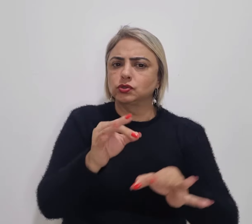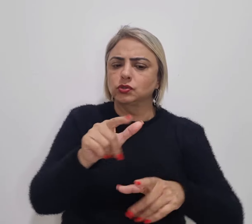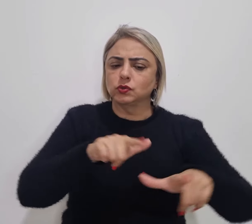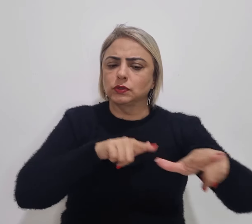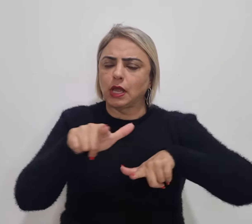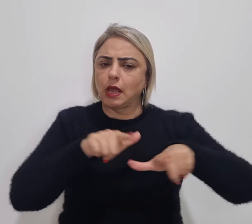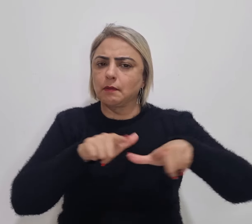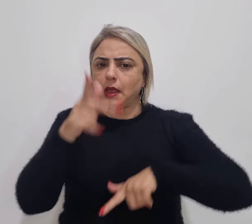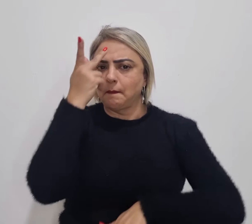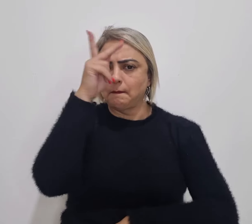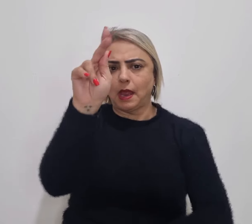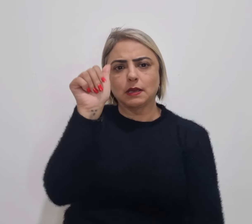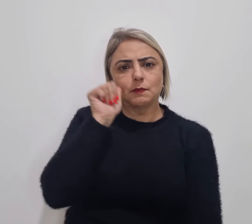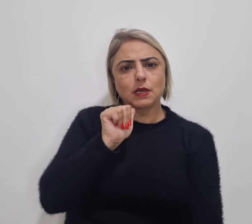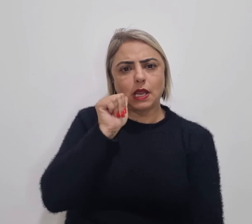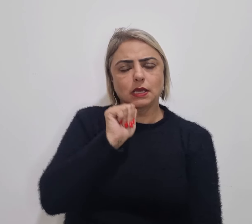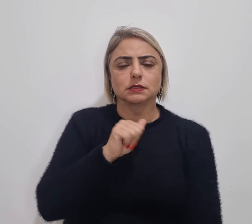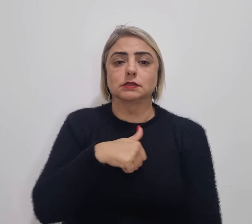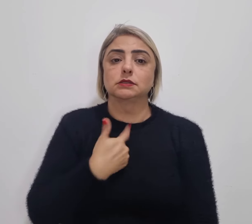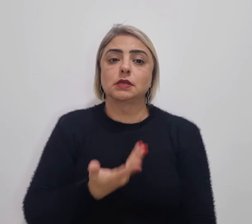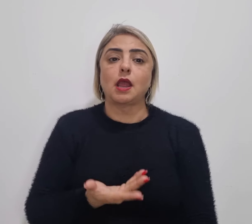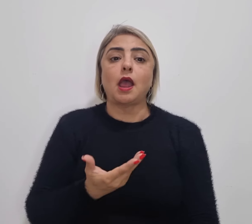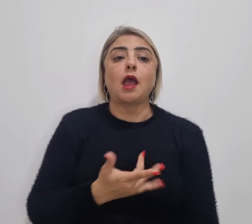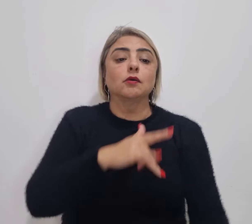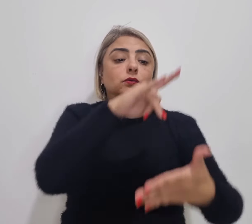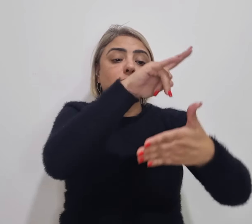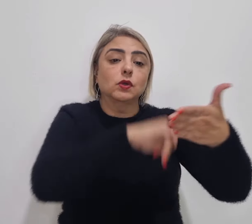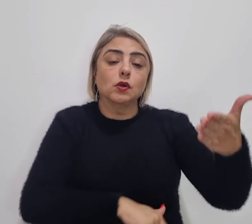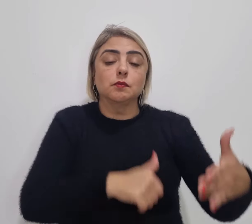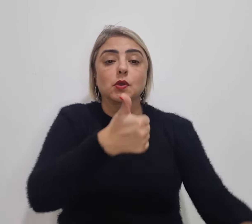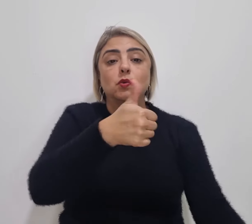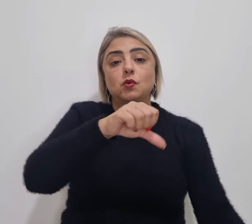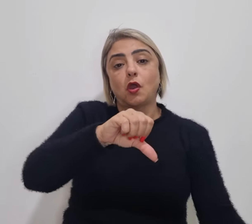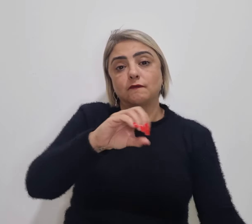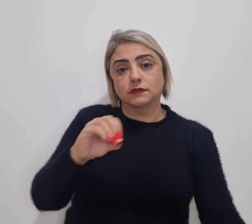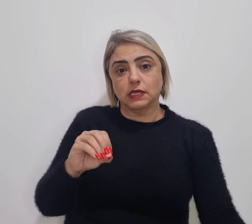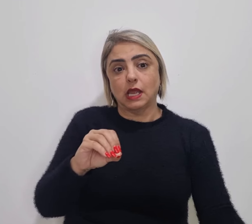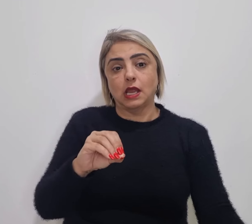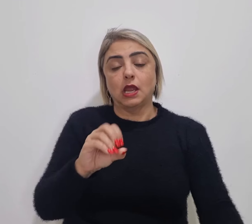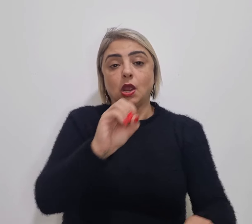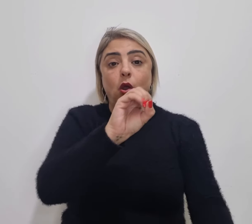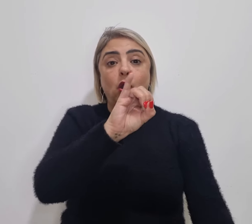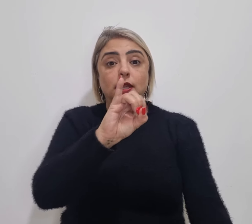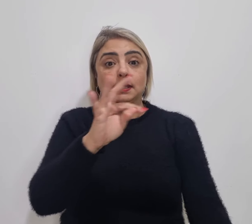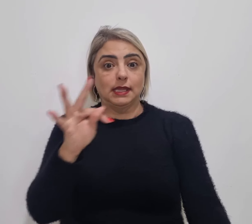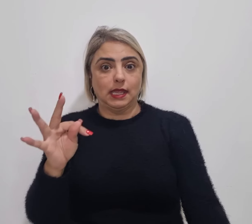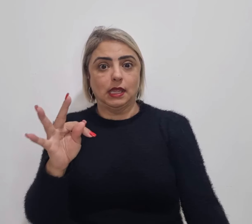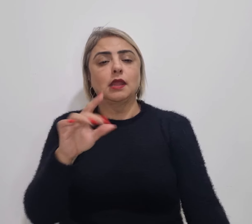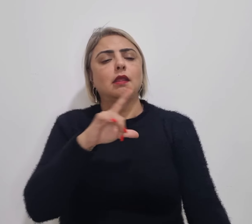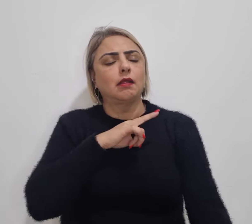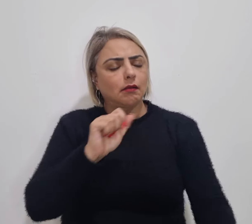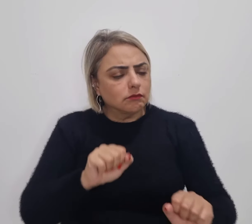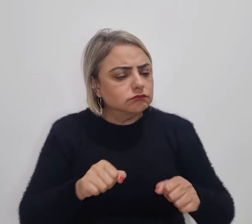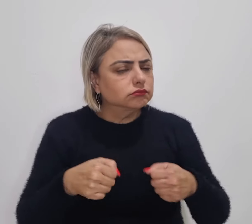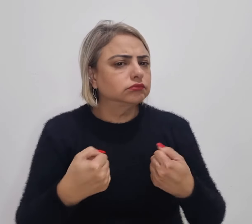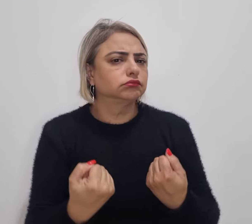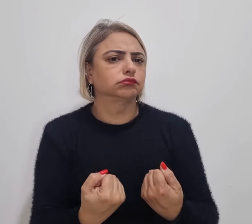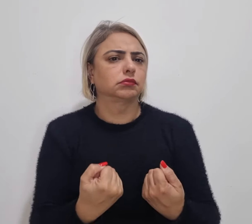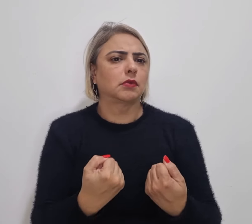para as mulheres. A Convenção 190 da OIT combate o assédio sexual